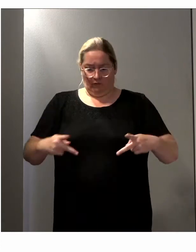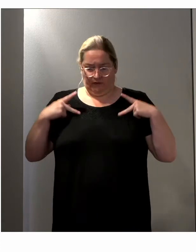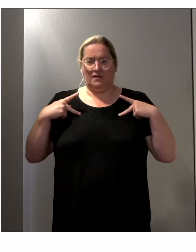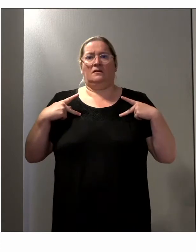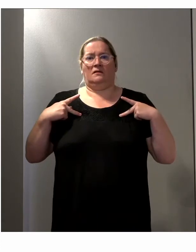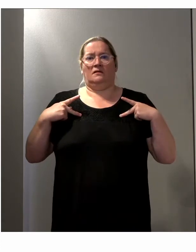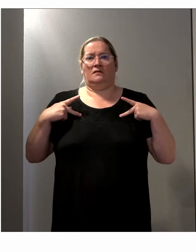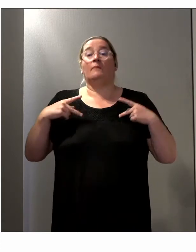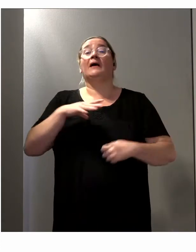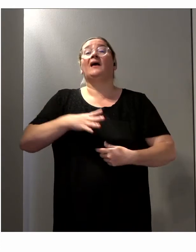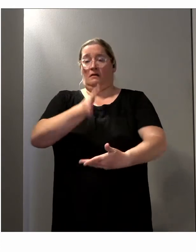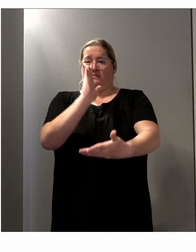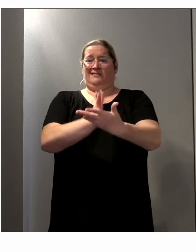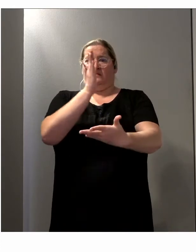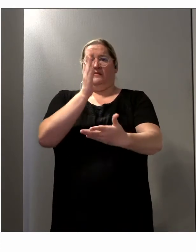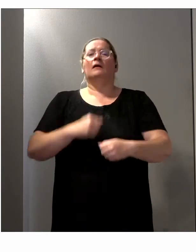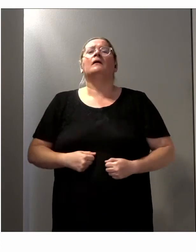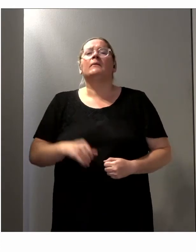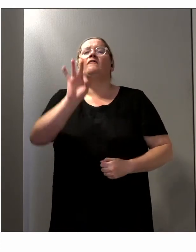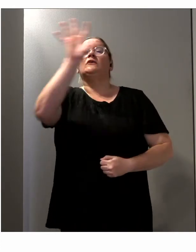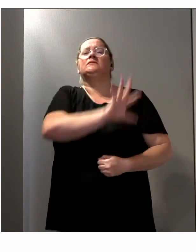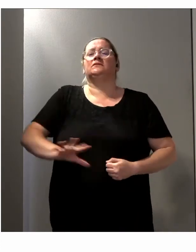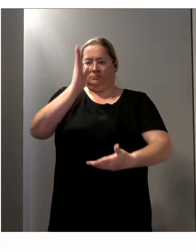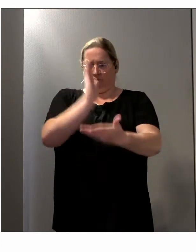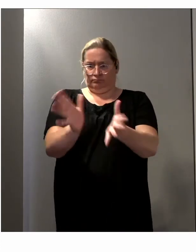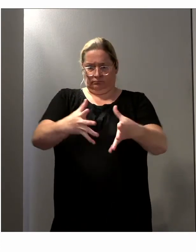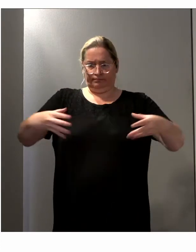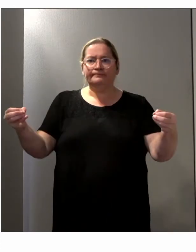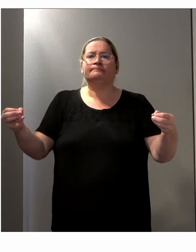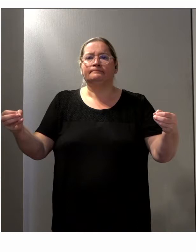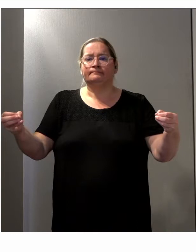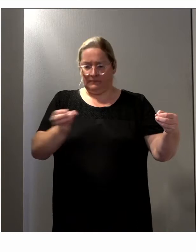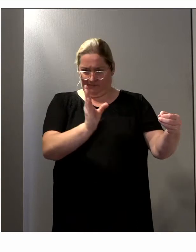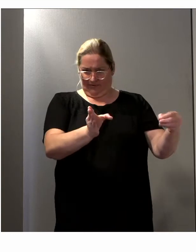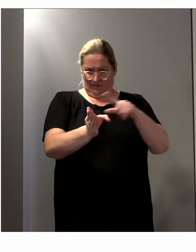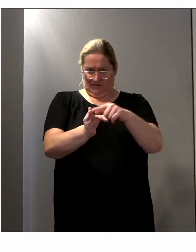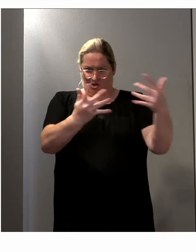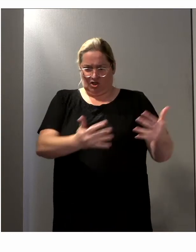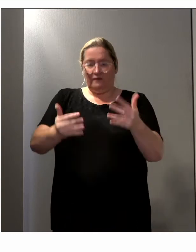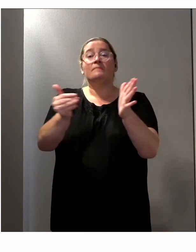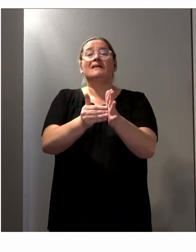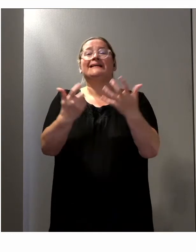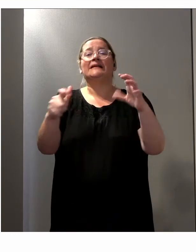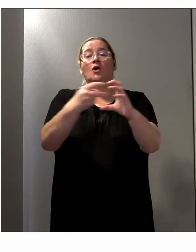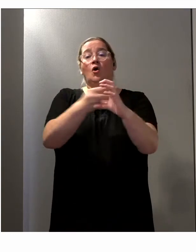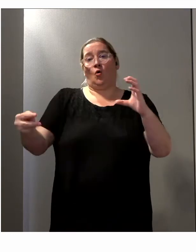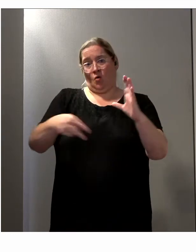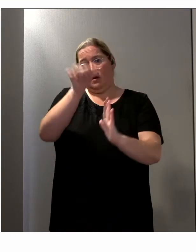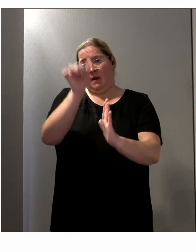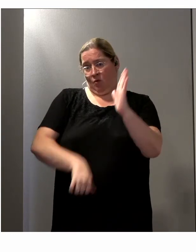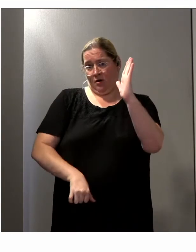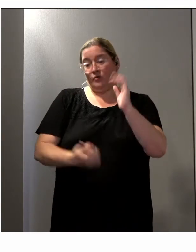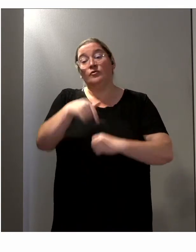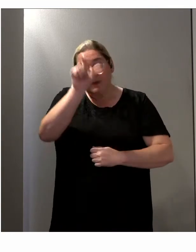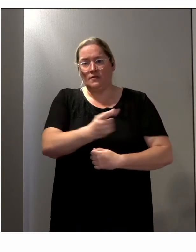la population en deux, la moitié à plus, la moitié à moins, aujourd'hui en France c'est à peu près 1 700 € par mois. Donc c'est l'équivalent d'un revenu